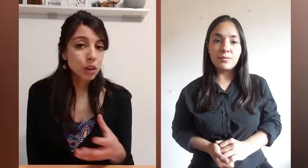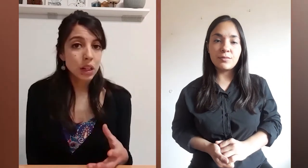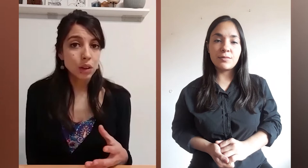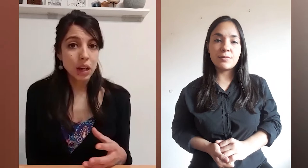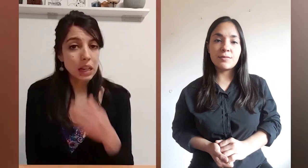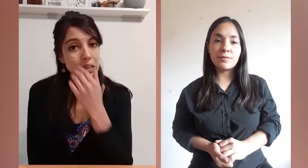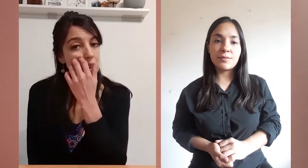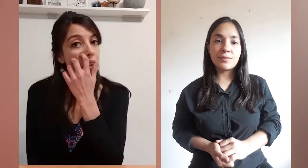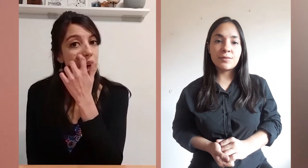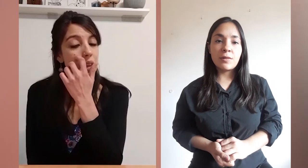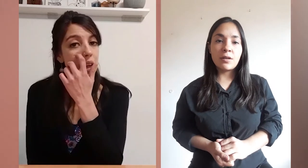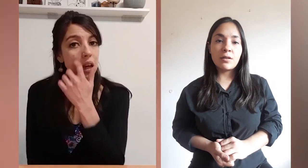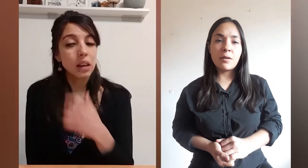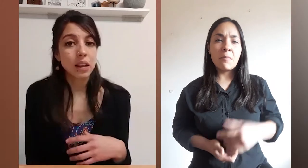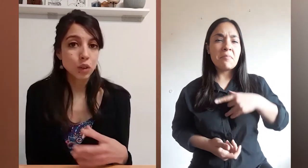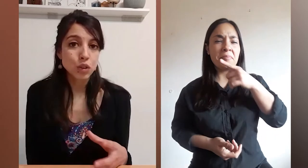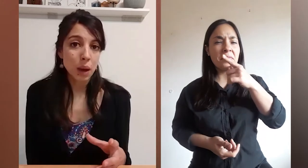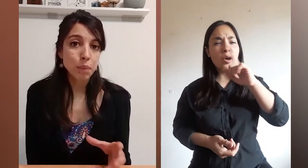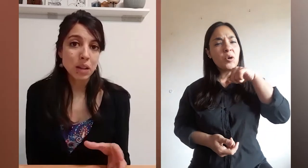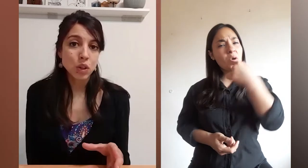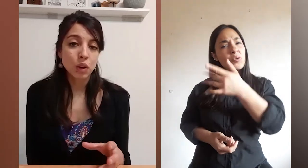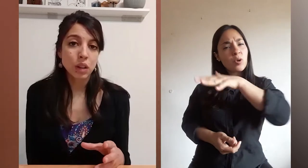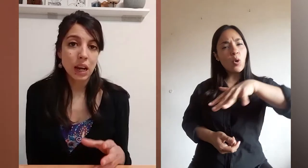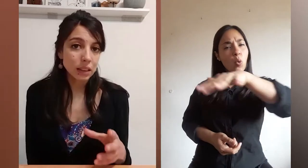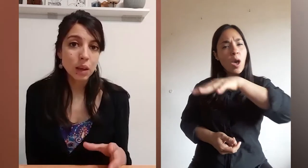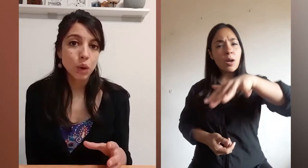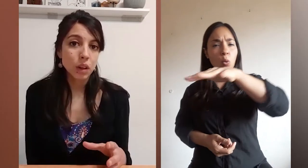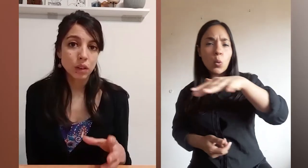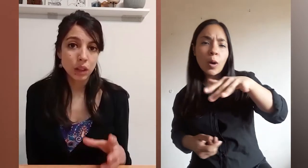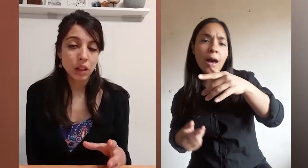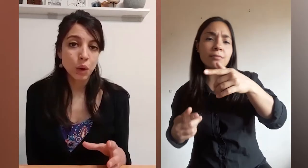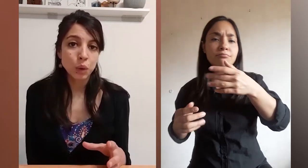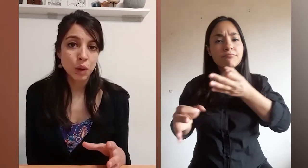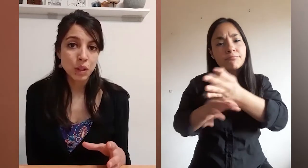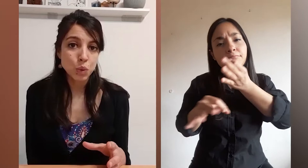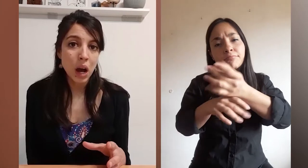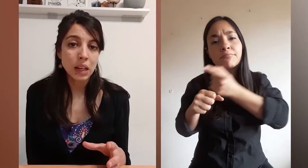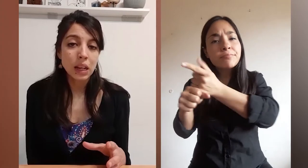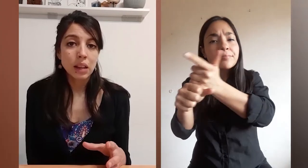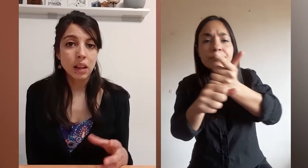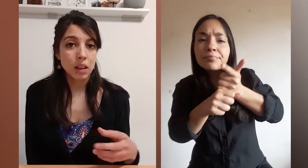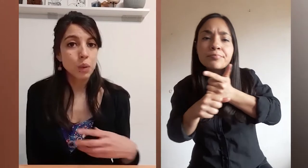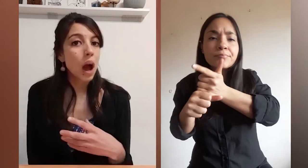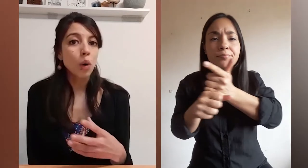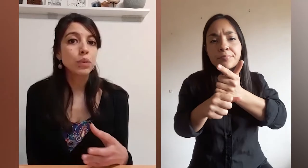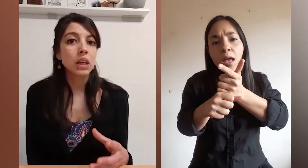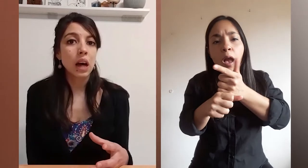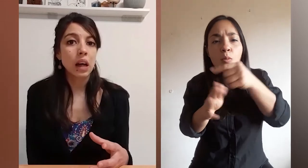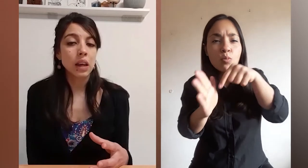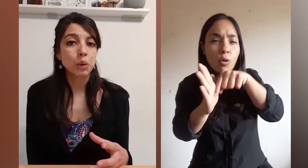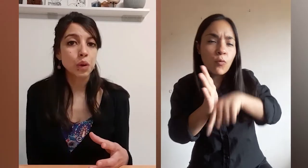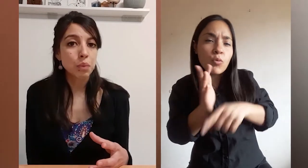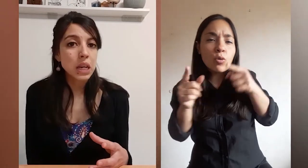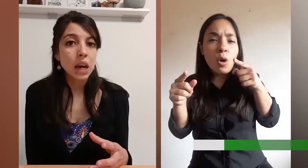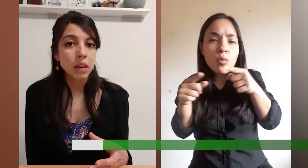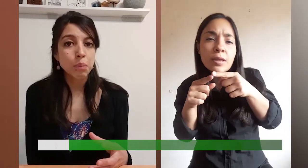porque no creo que existan tantos espacios creativos de contenido audiovisual desde una óptica